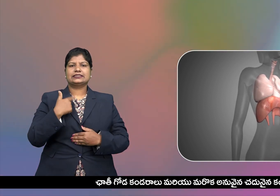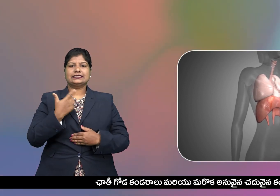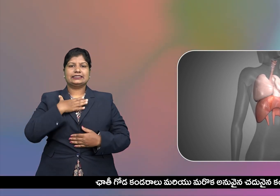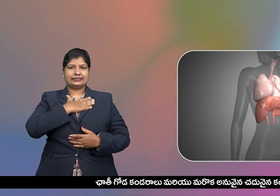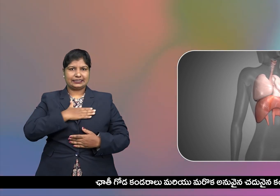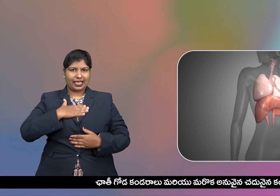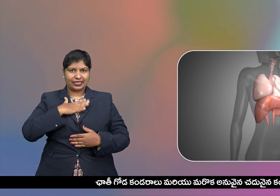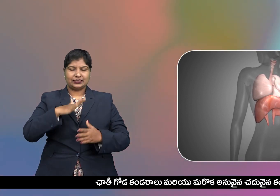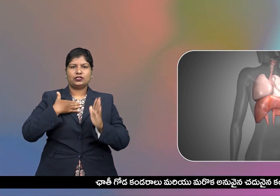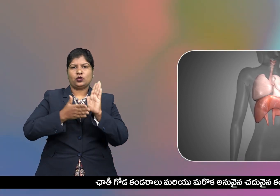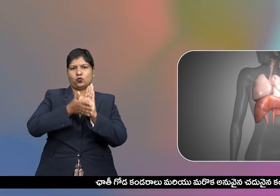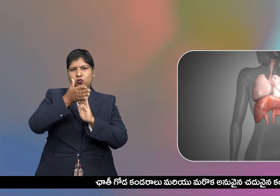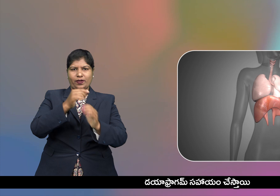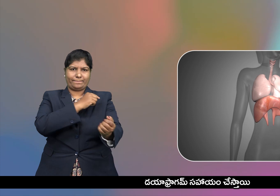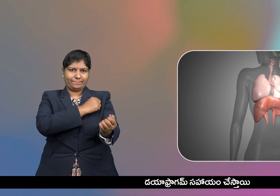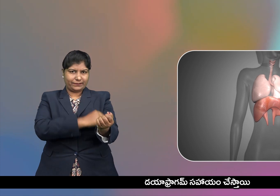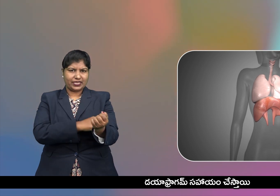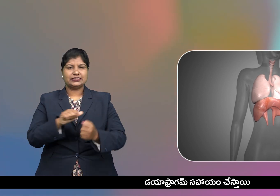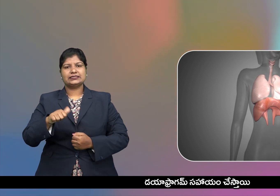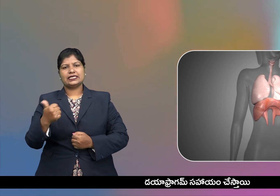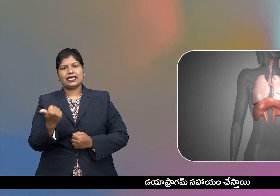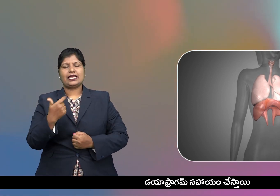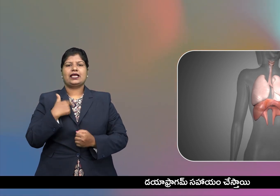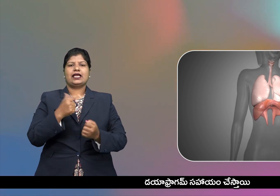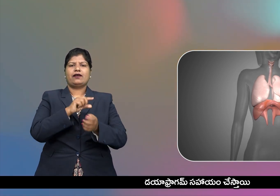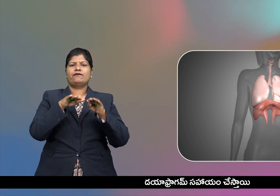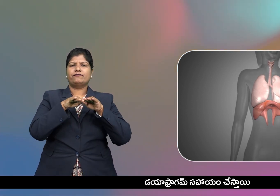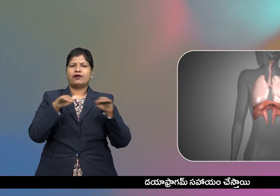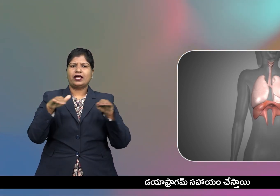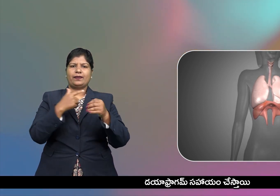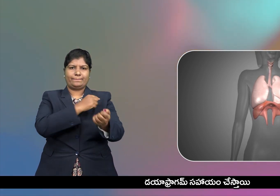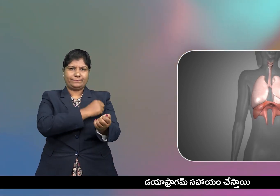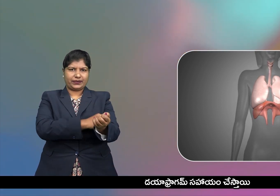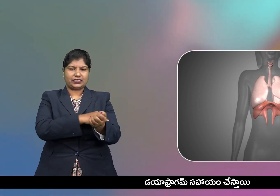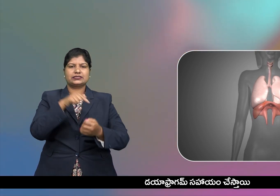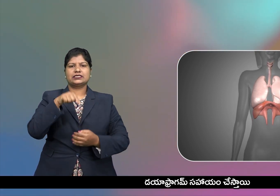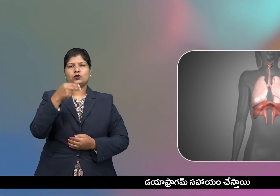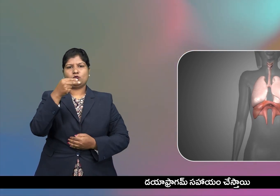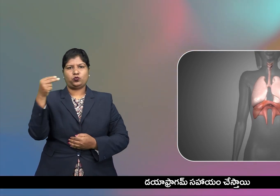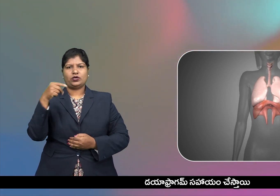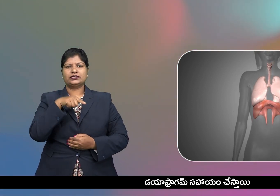అనువైన చదునైన కండరం డయాఫ్రాగమ్ సహాయం చేస్తాయి.